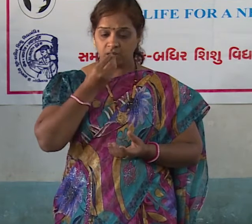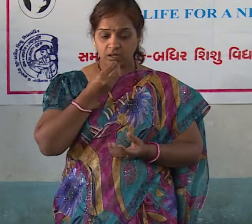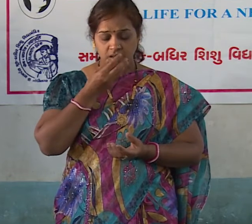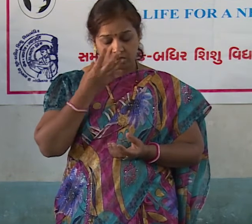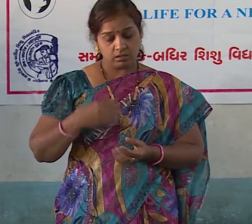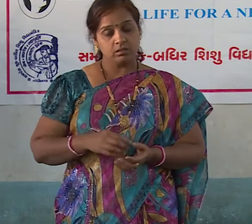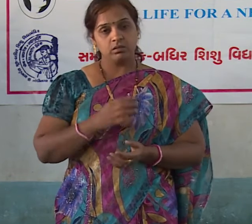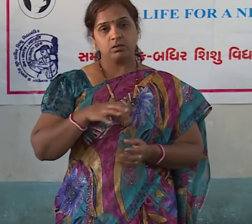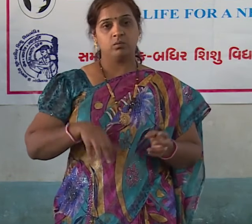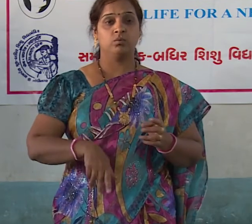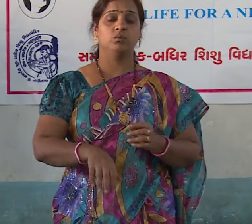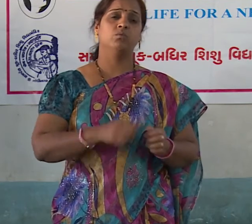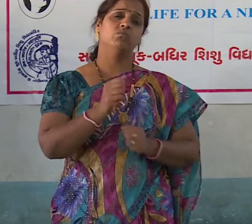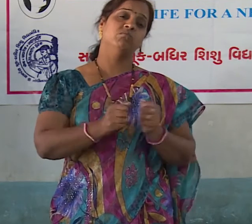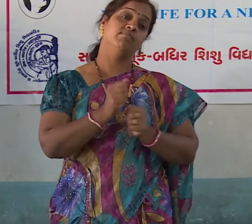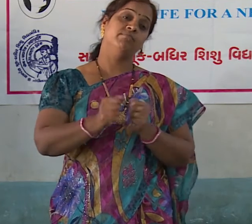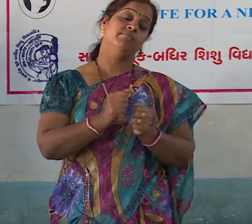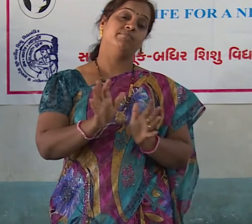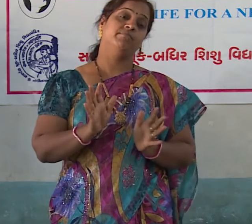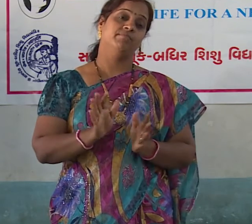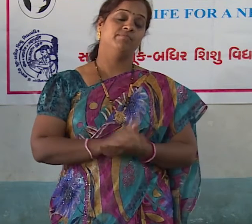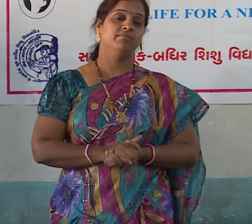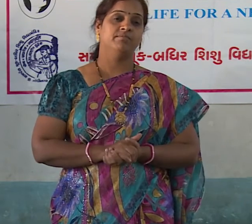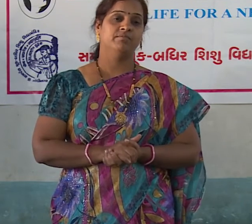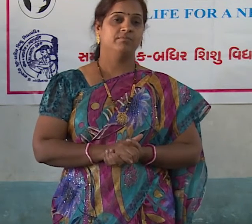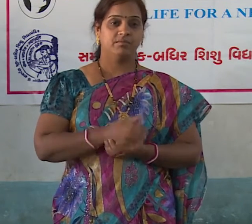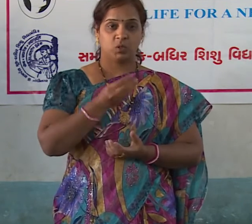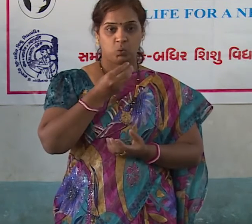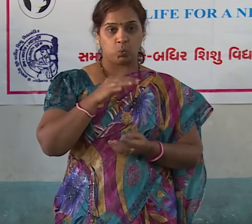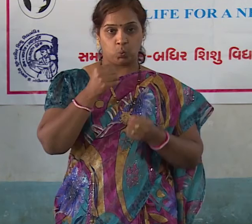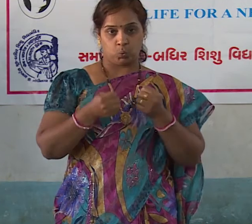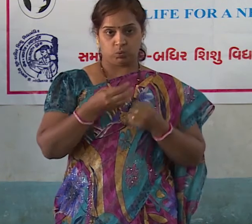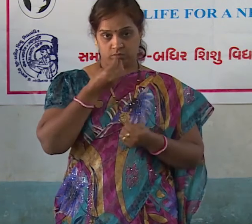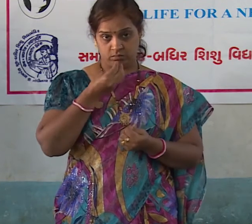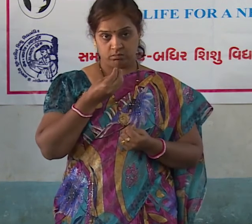सब छोड़ करके भागी दौड़ी आती है कि मेरे बिगड़ तो इसको कोई दूध पिलाएगा नहीं।